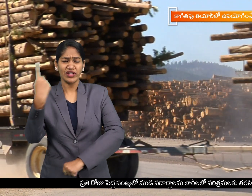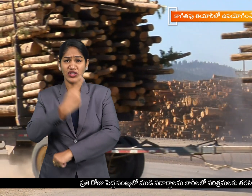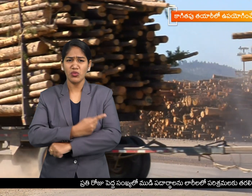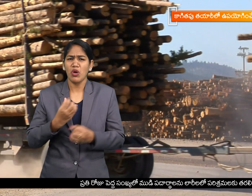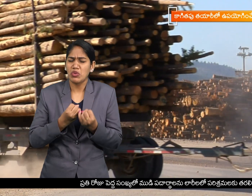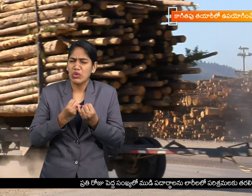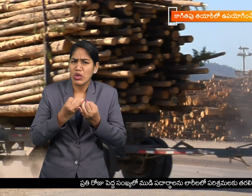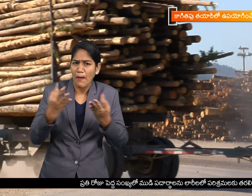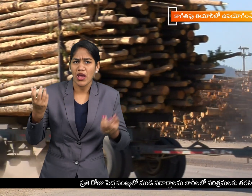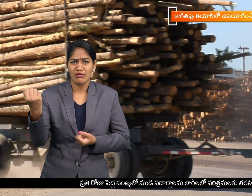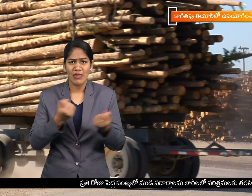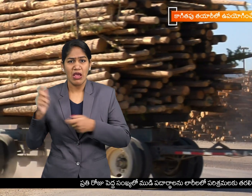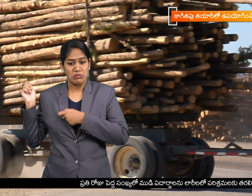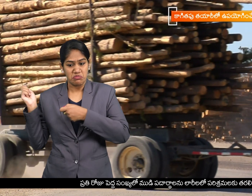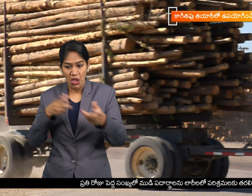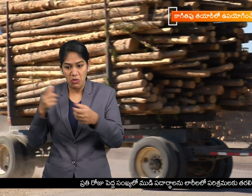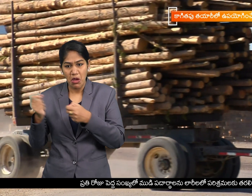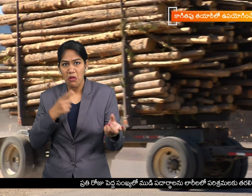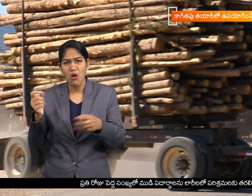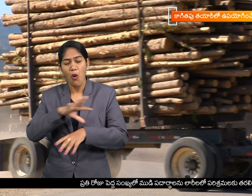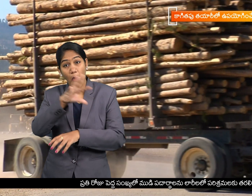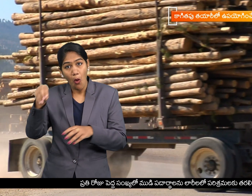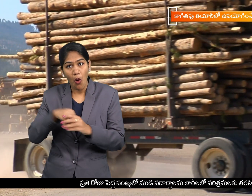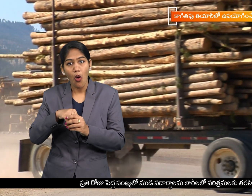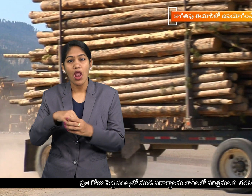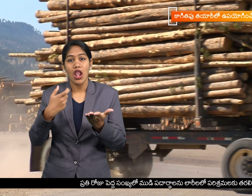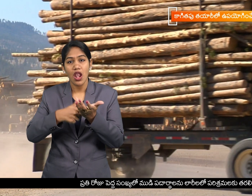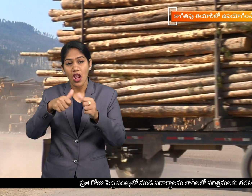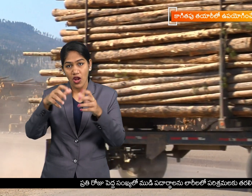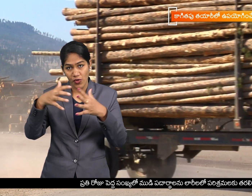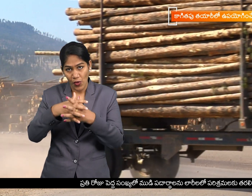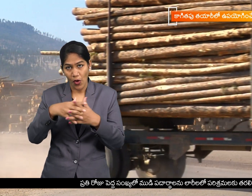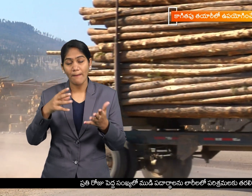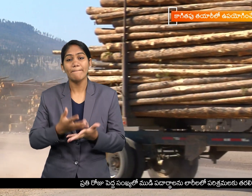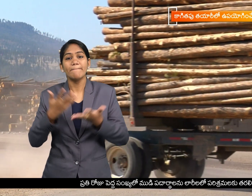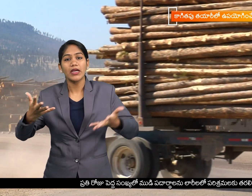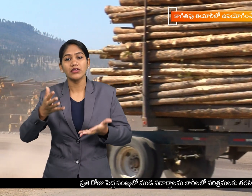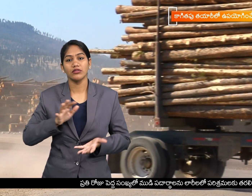ప్రతిరోజు పెద్ద సంఖ్యలో ముడి పదార్థాలను లారీలలో పరిశ్రమలకు తరలిస్తారు.